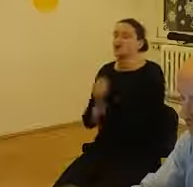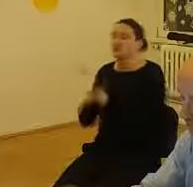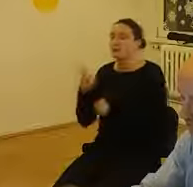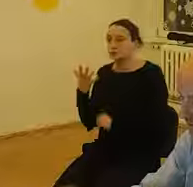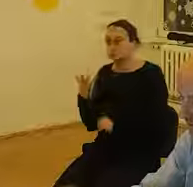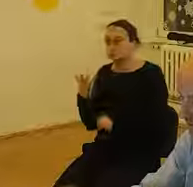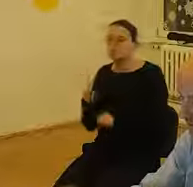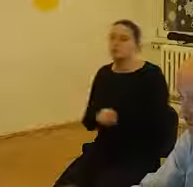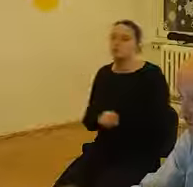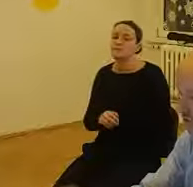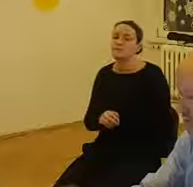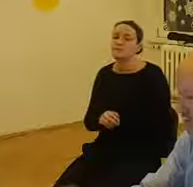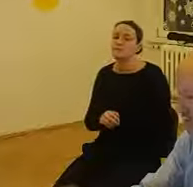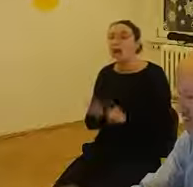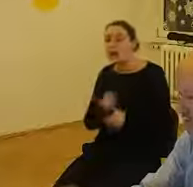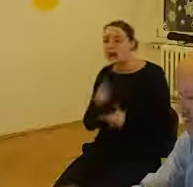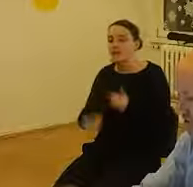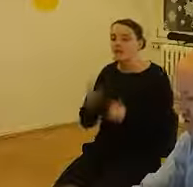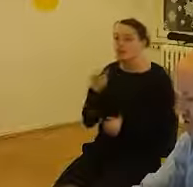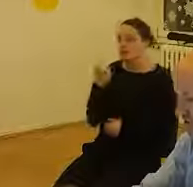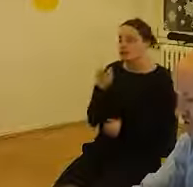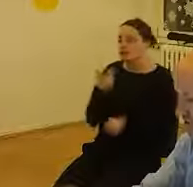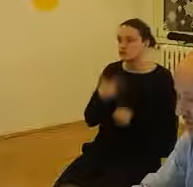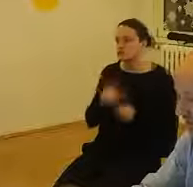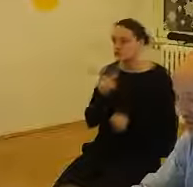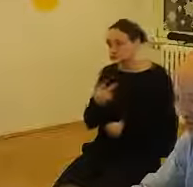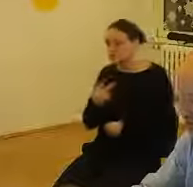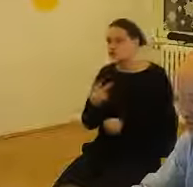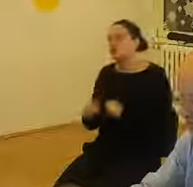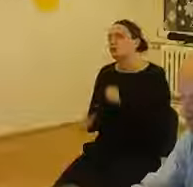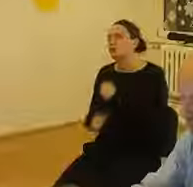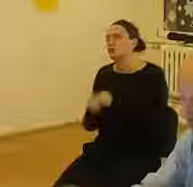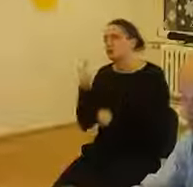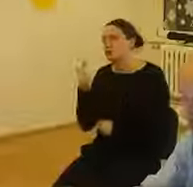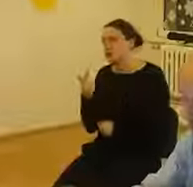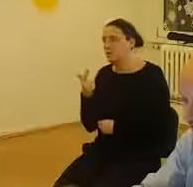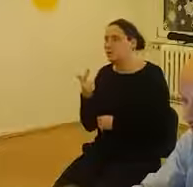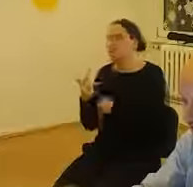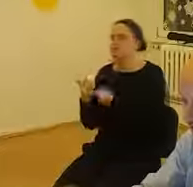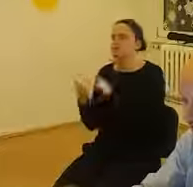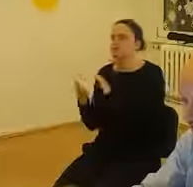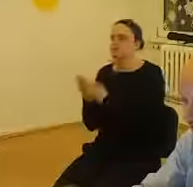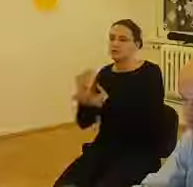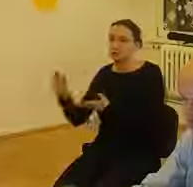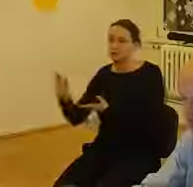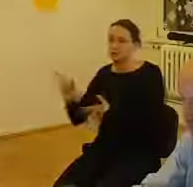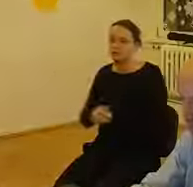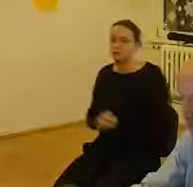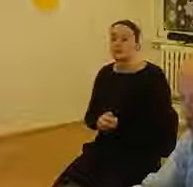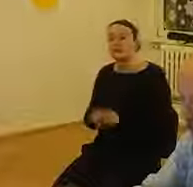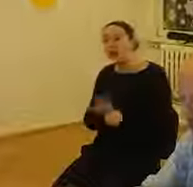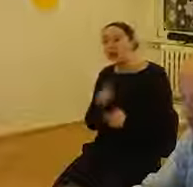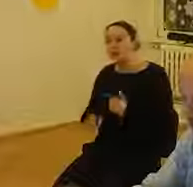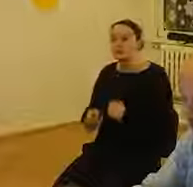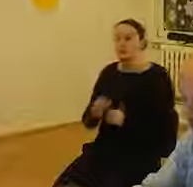95 bądź 323 62 14